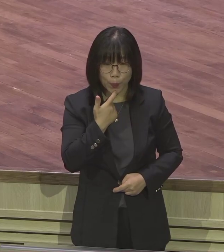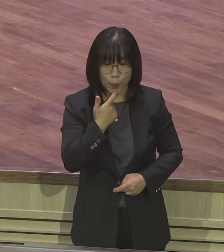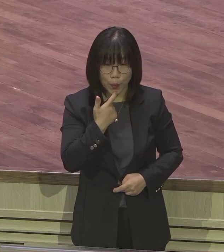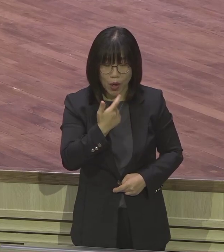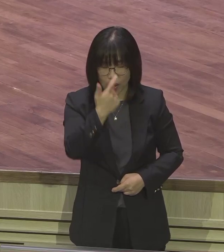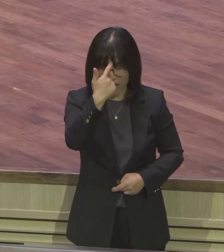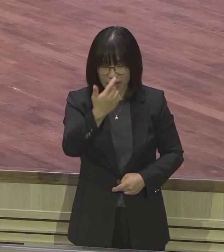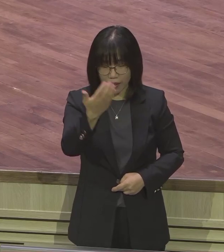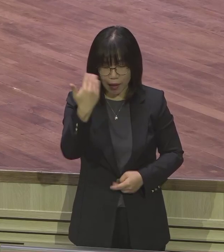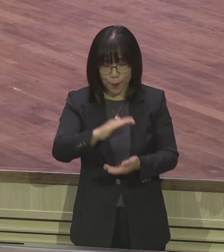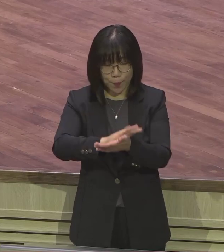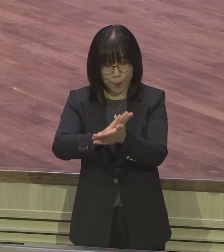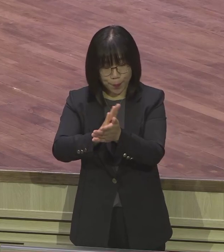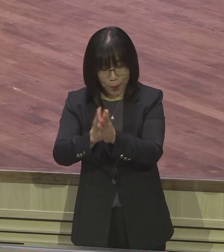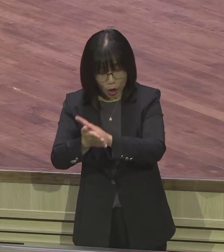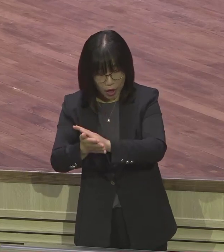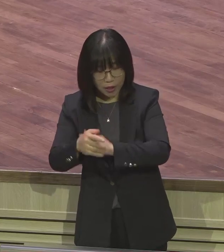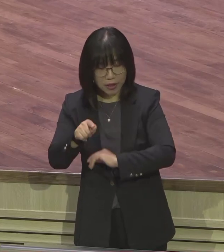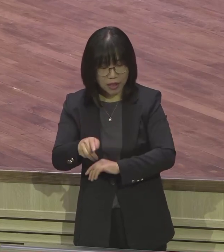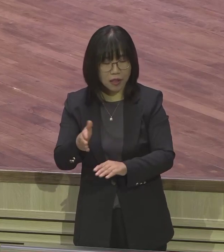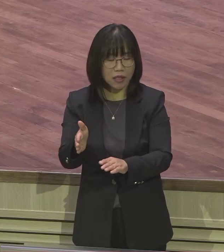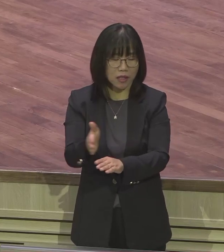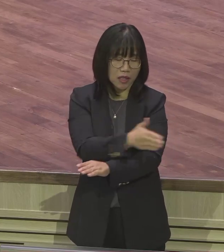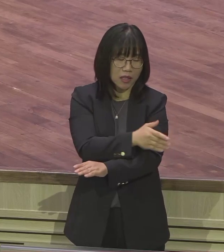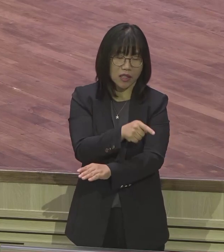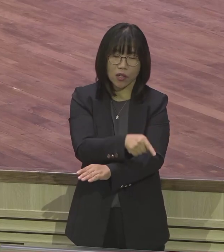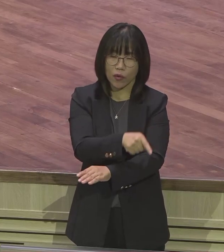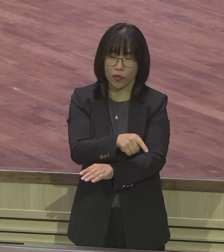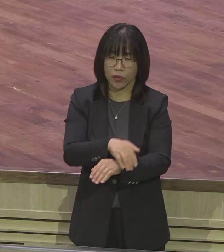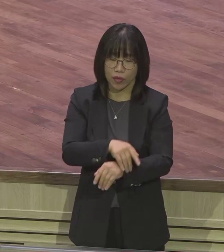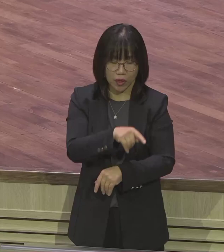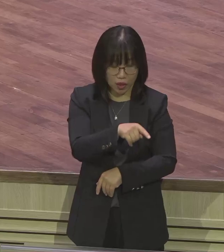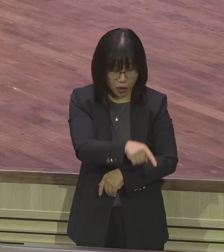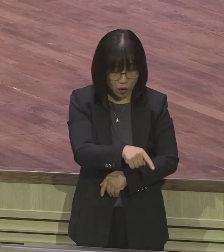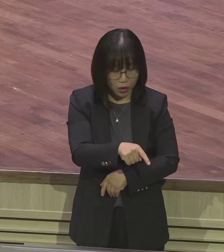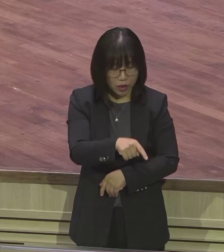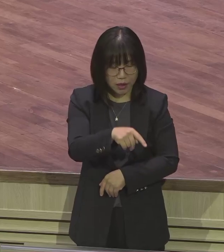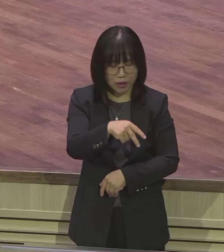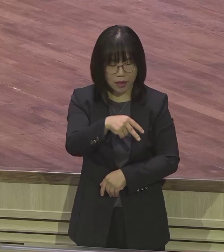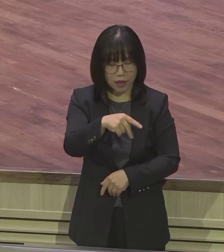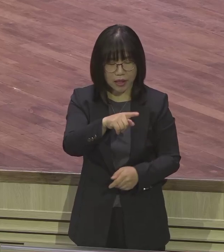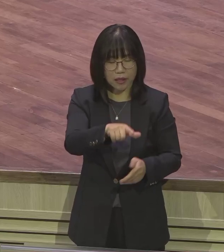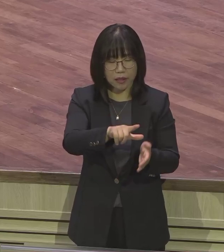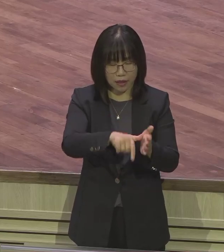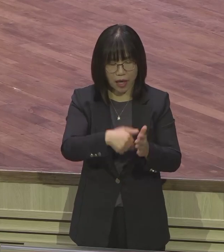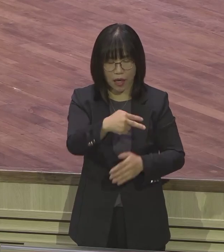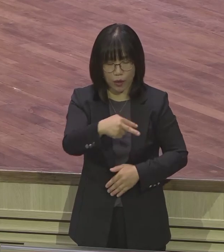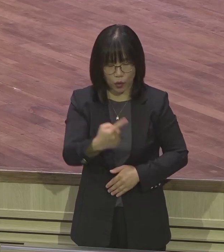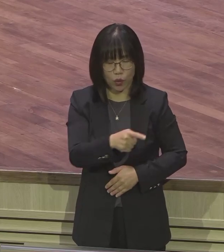산전수전 다 겪고 살 그때에도 내가 너와 함께 했다.